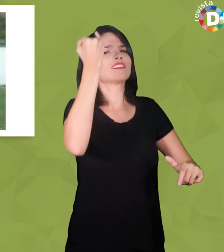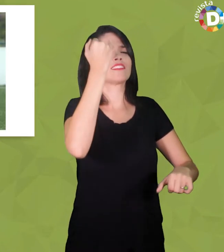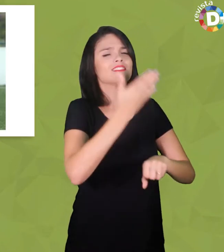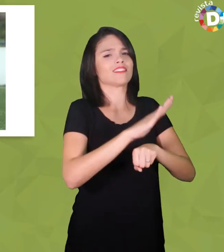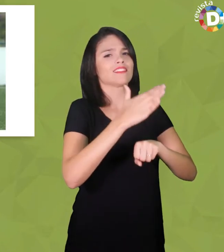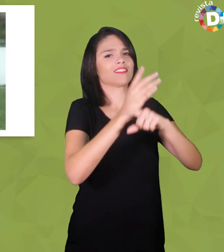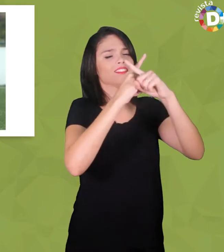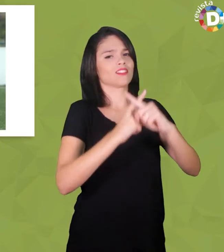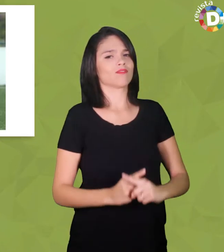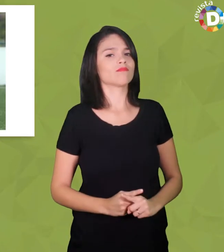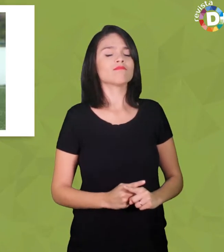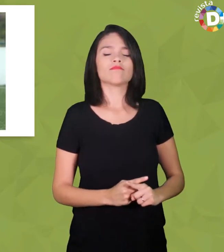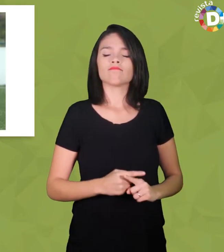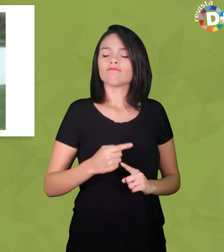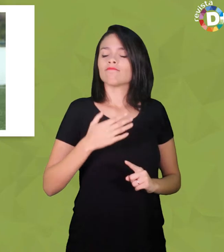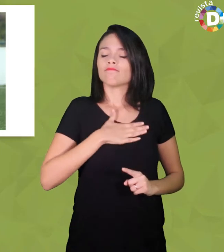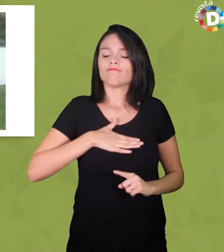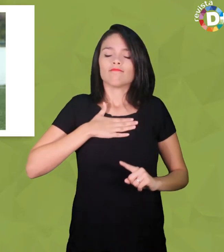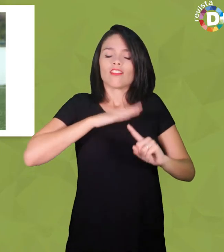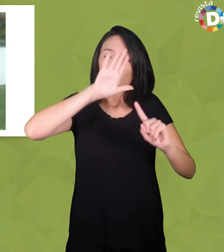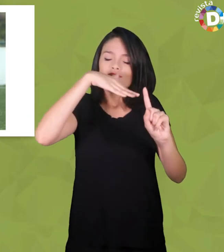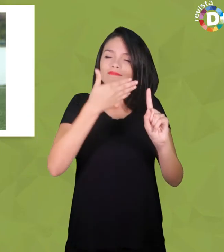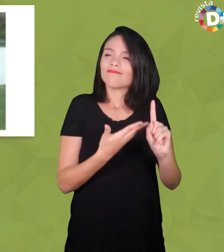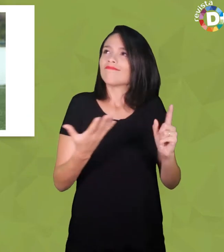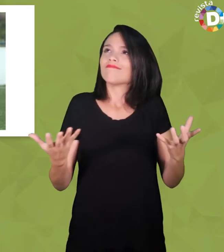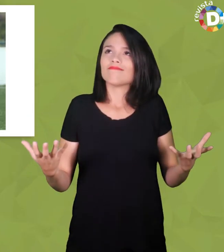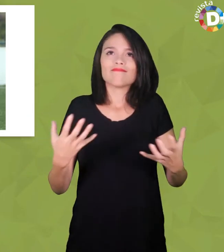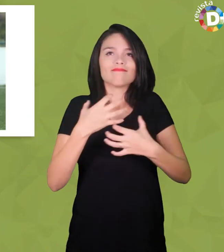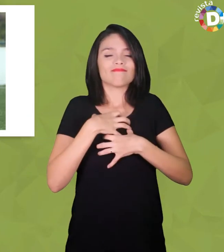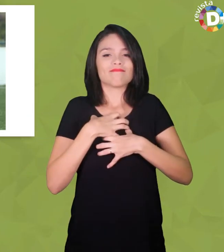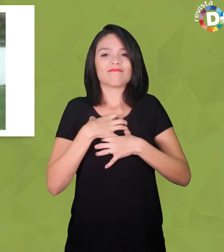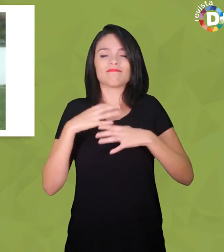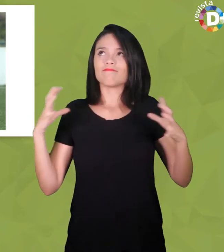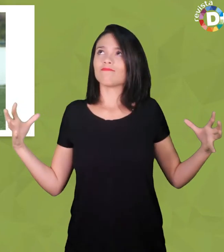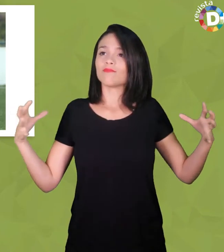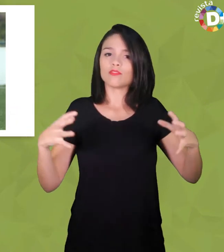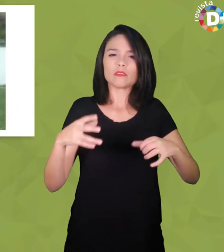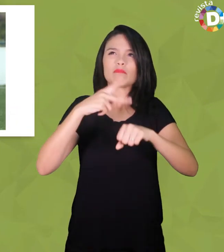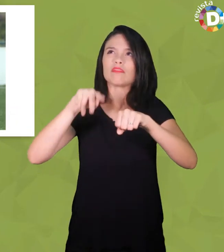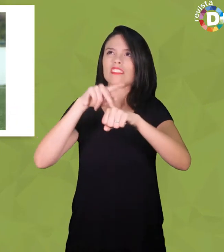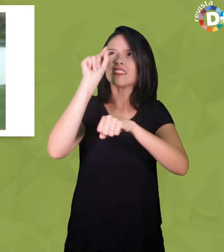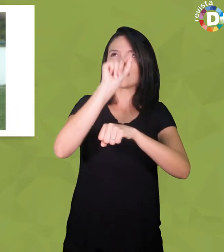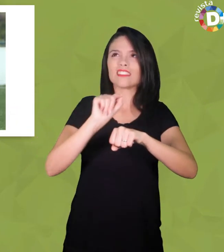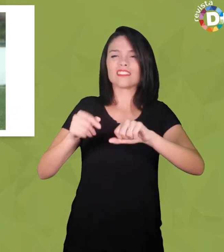foi uma honra ter reunido o que há de melhor nas américas no centro